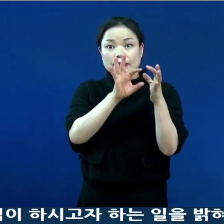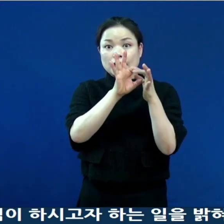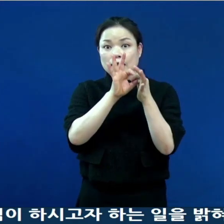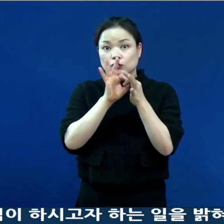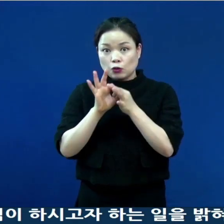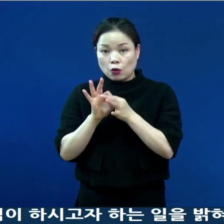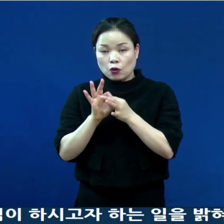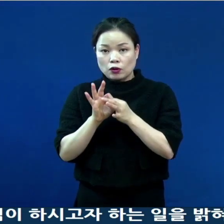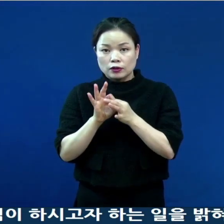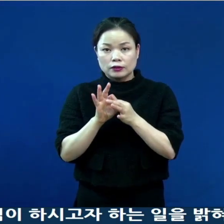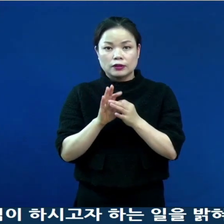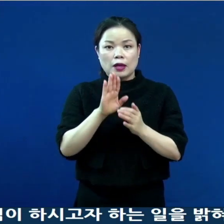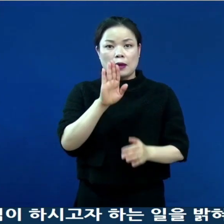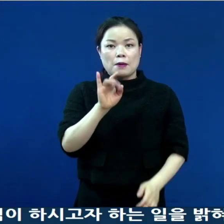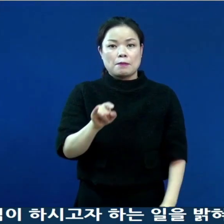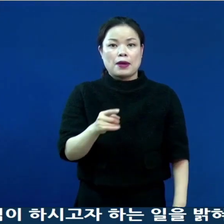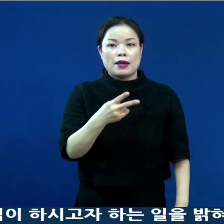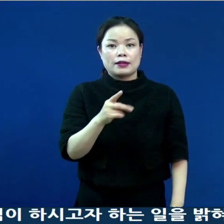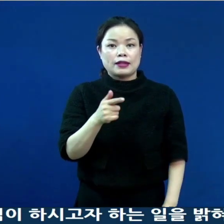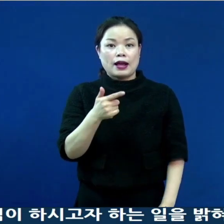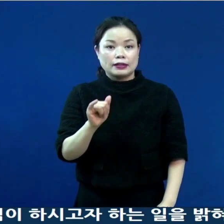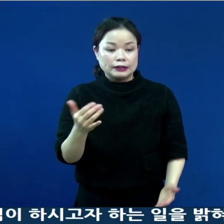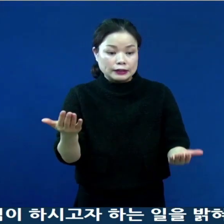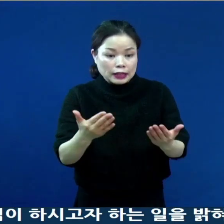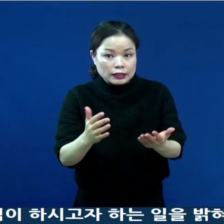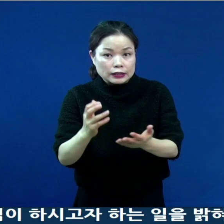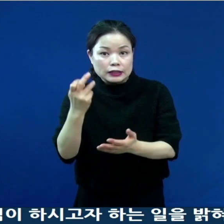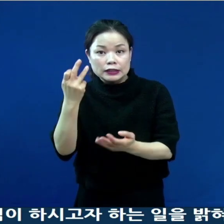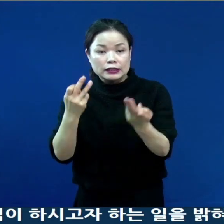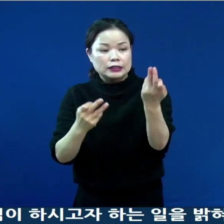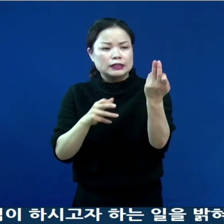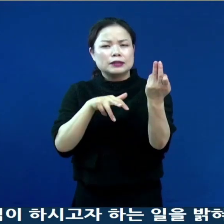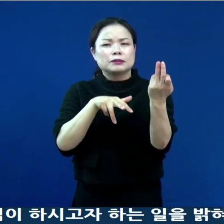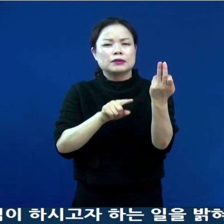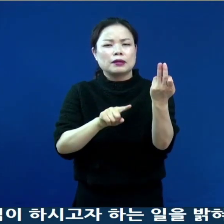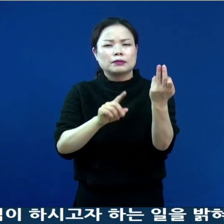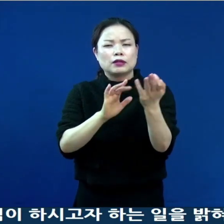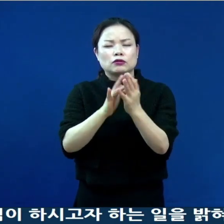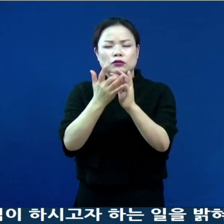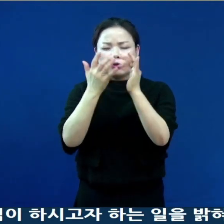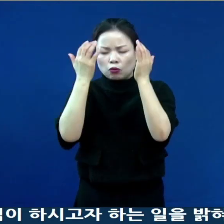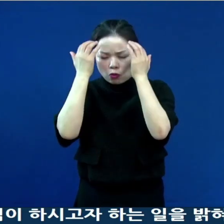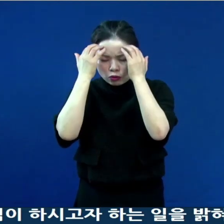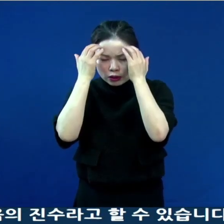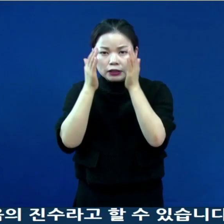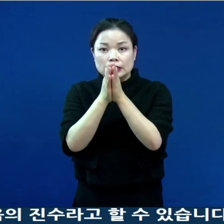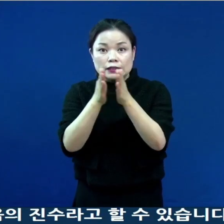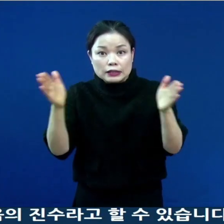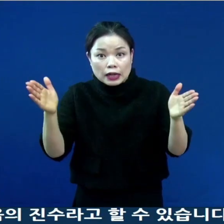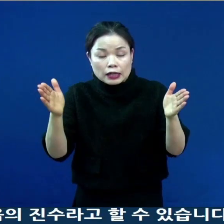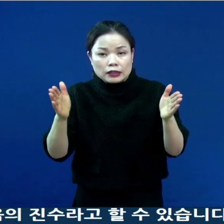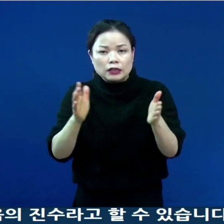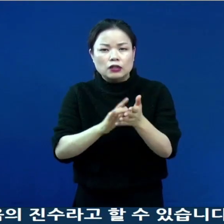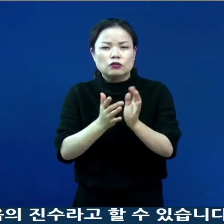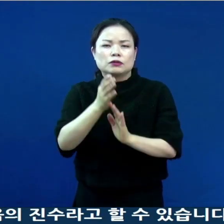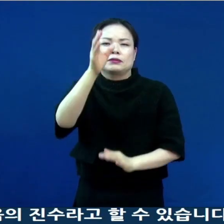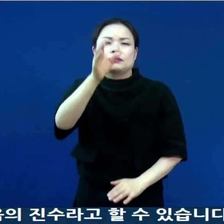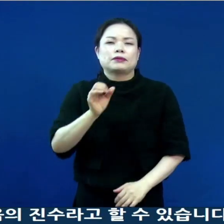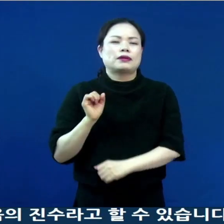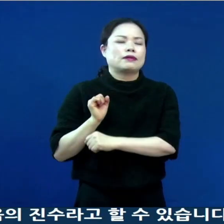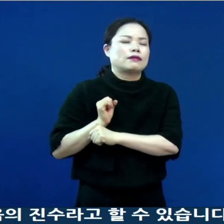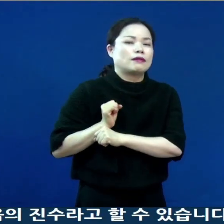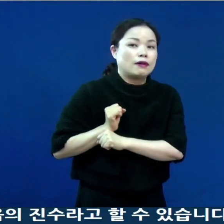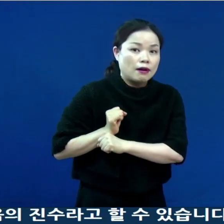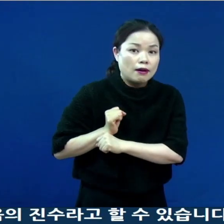이 베다니 사건이 나오고 13장부터 예수님이 이제 순환 준비에 들어가시고 결국 예수님이 이 십자가를 지시게 되는